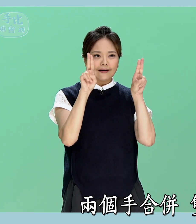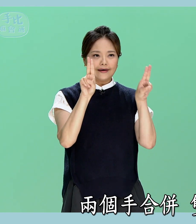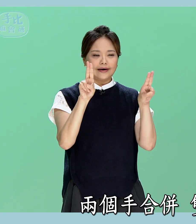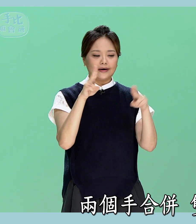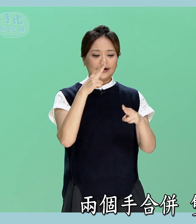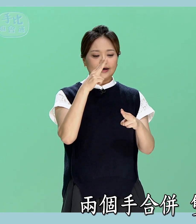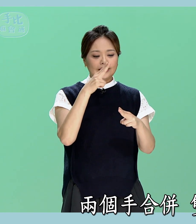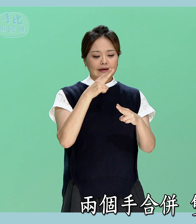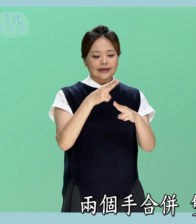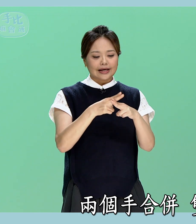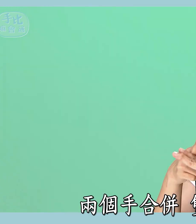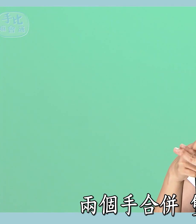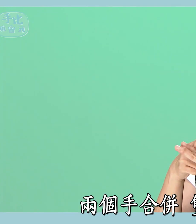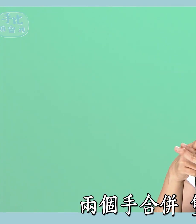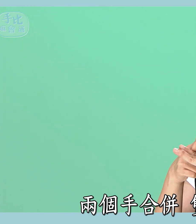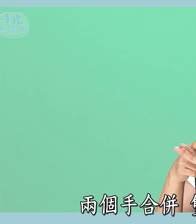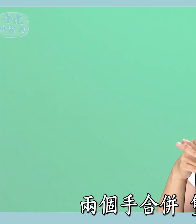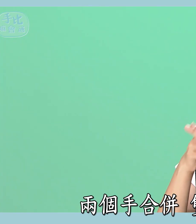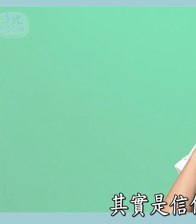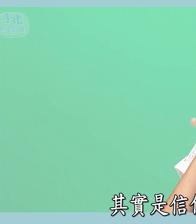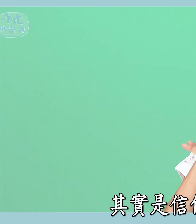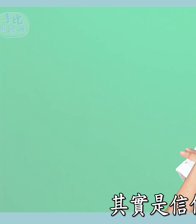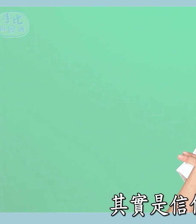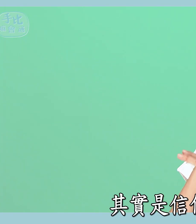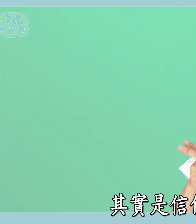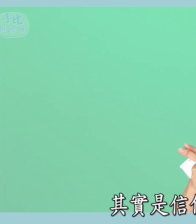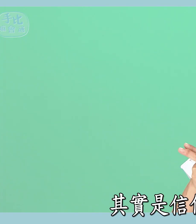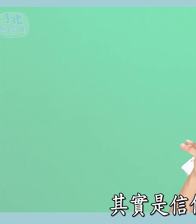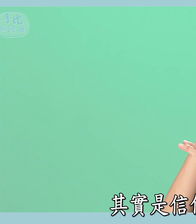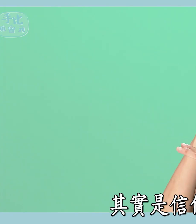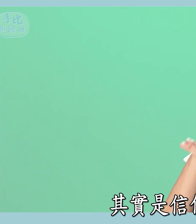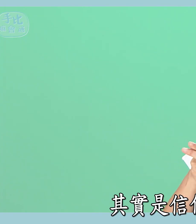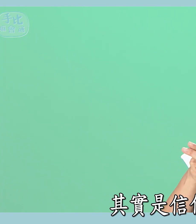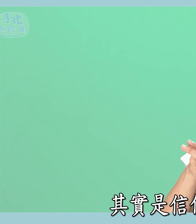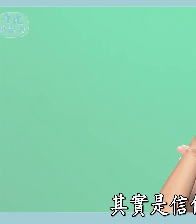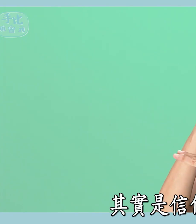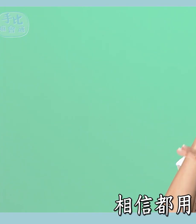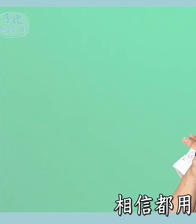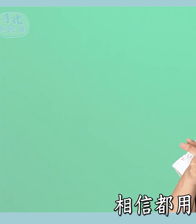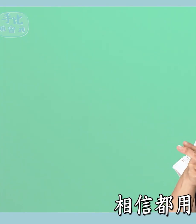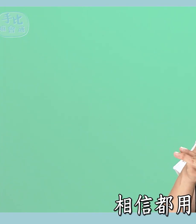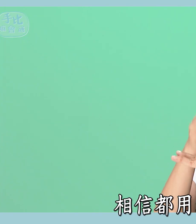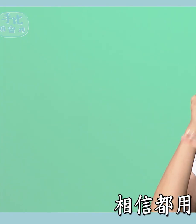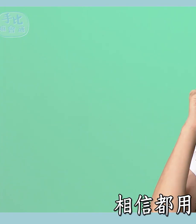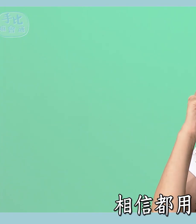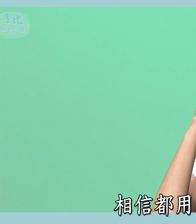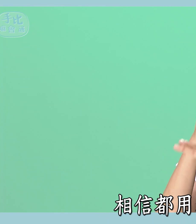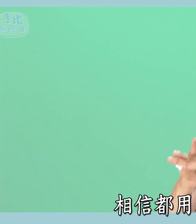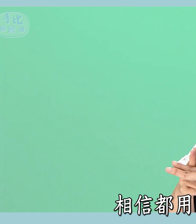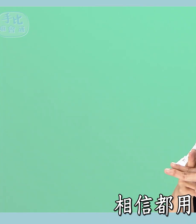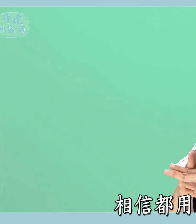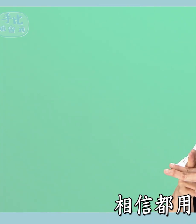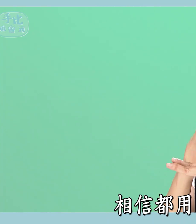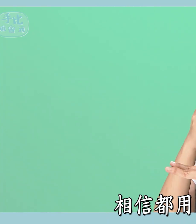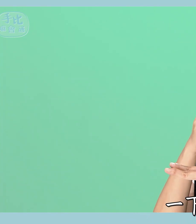二，打叉叉，其实是信仰，相信，相信，都用这个字一